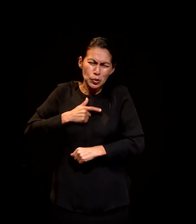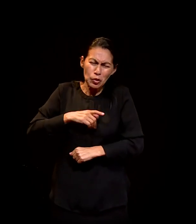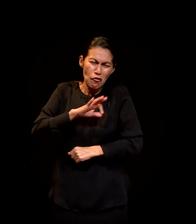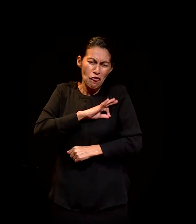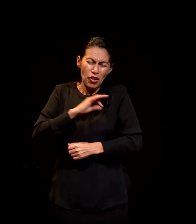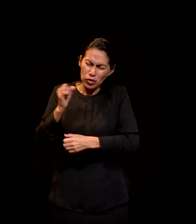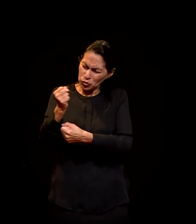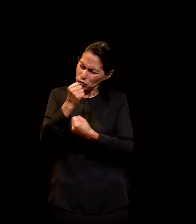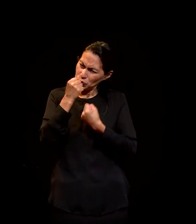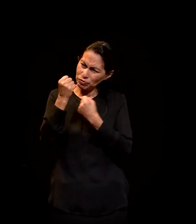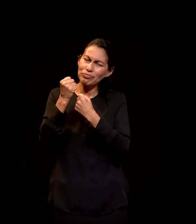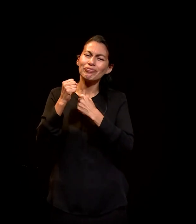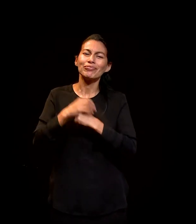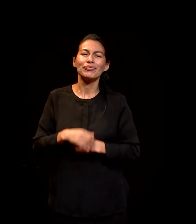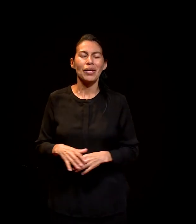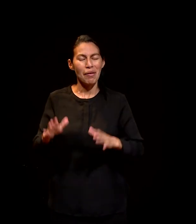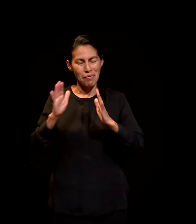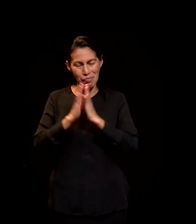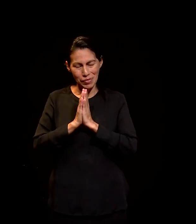hola